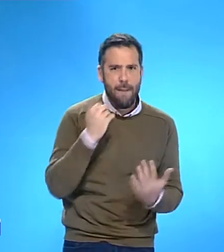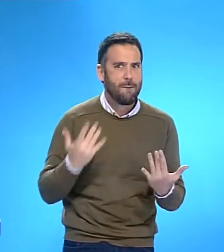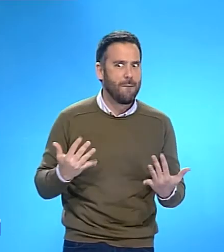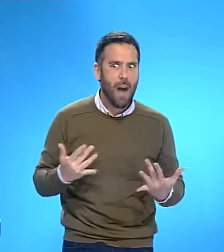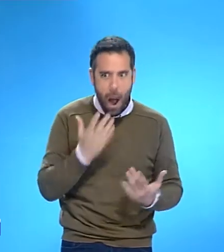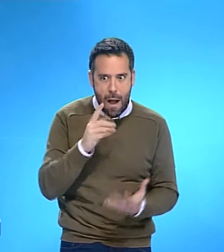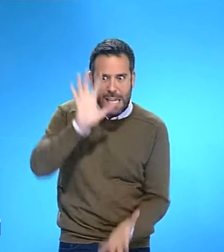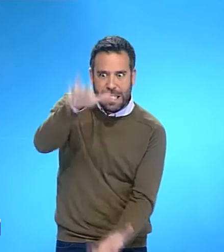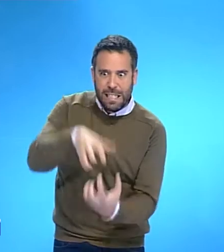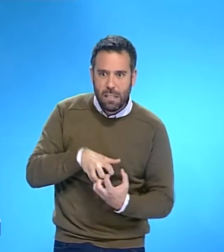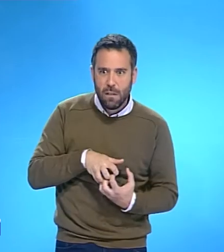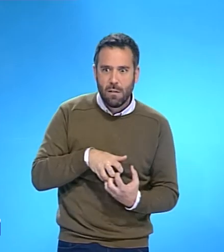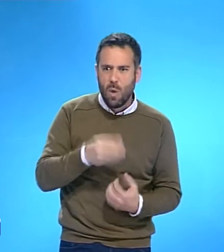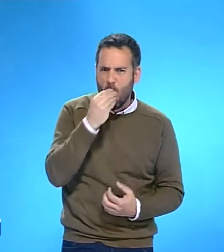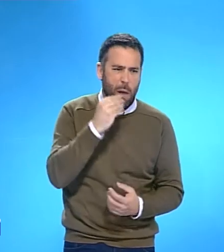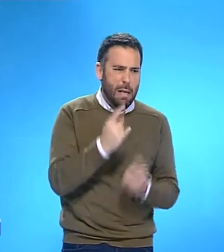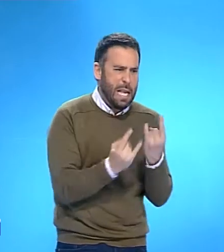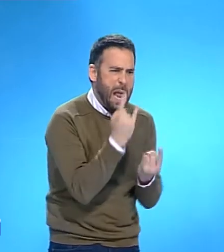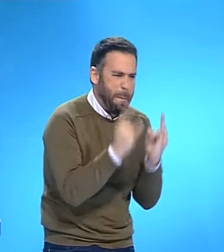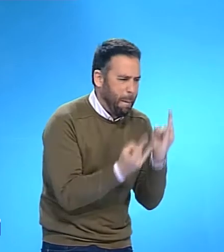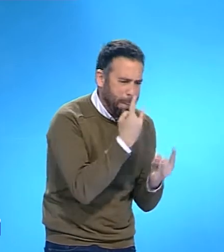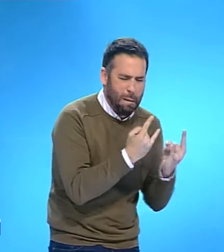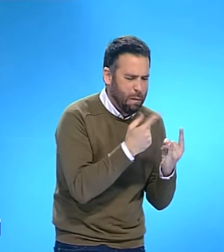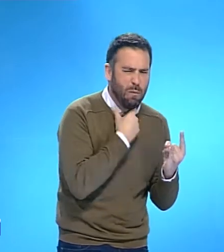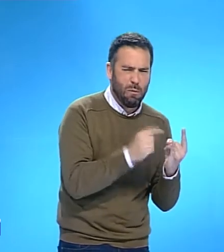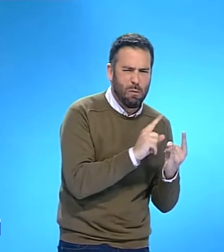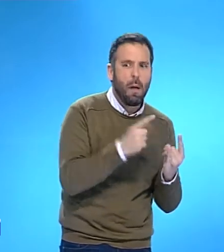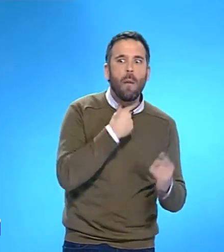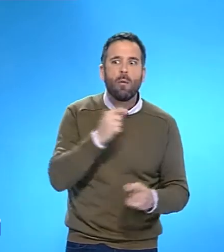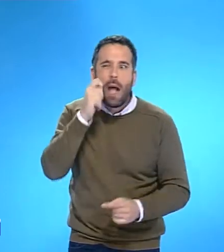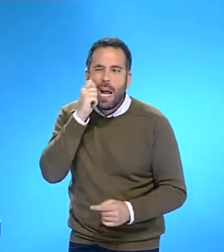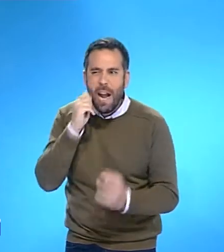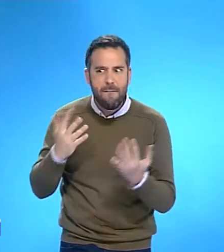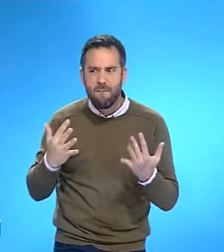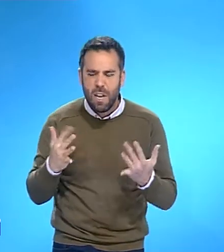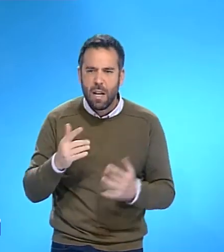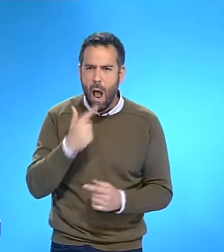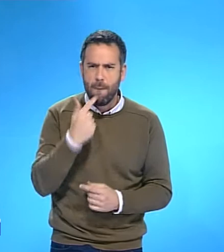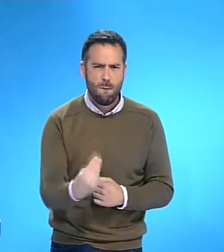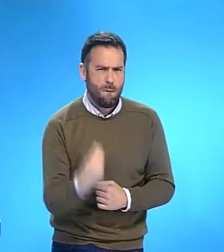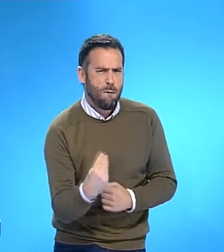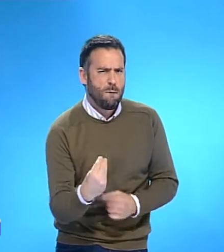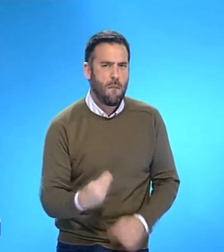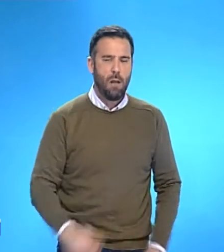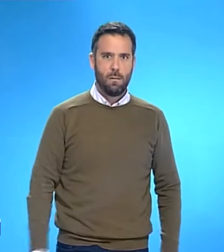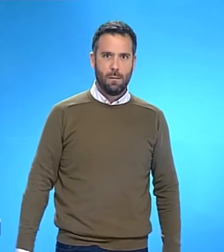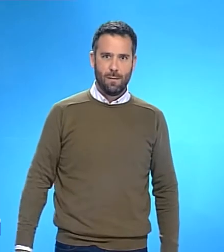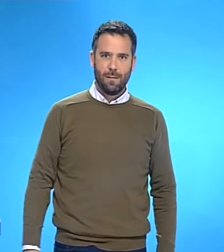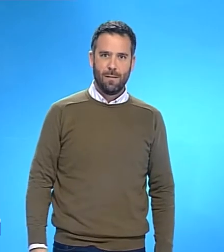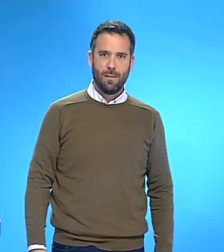no como carne fresca. Solo como hierbas y a mí me gusta la carne bien fresquita, que está